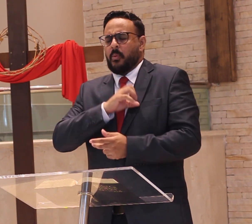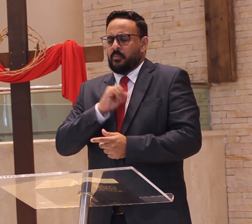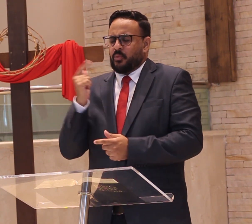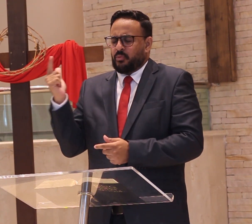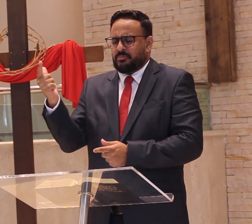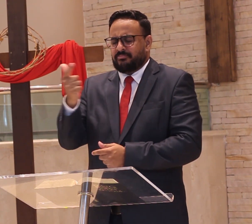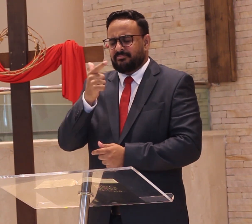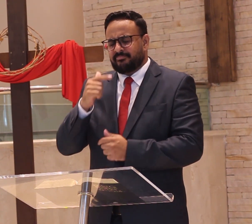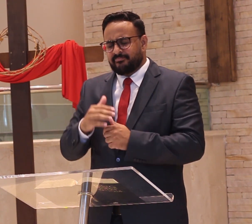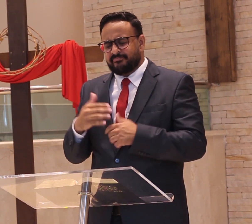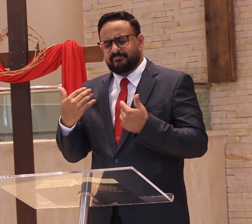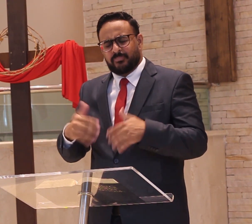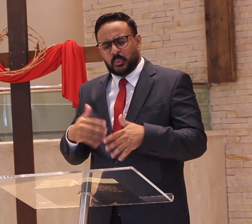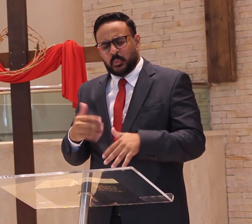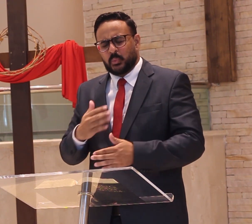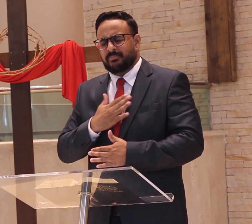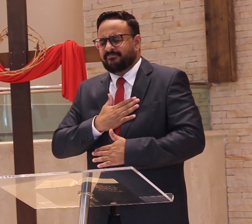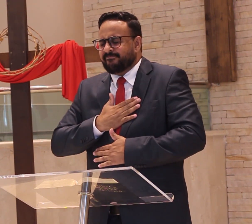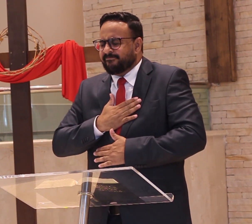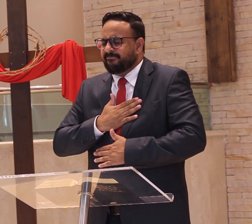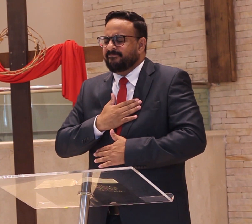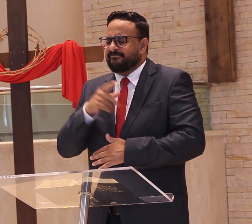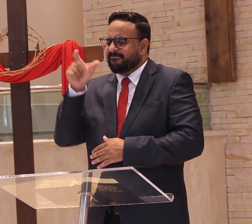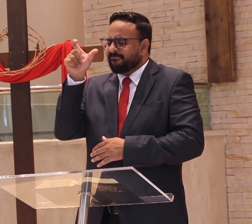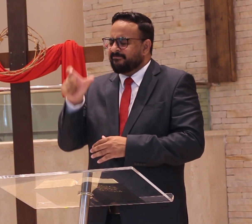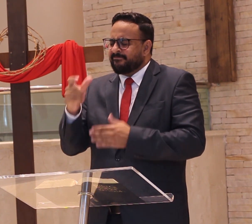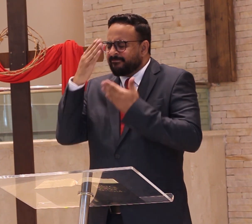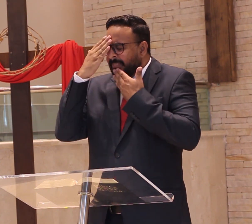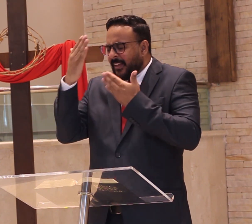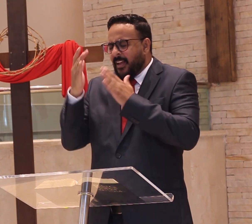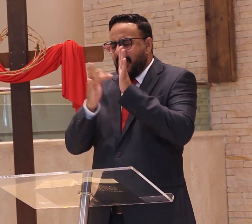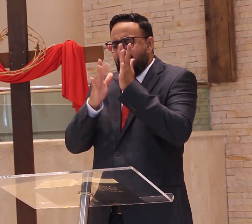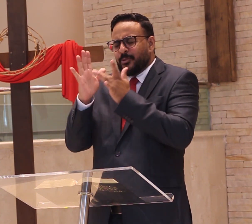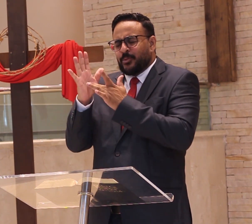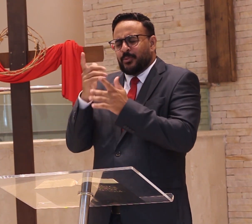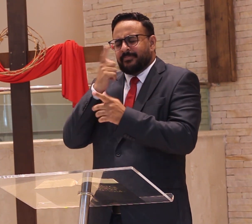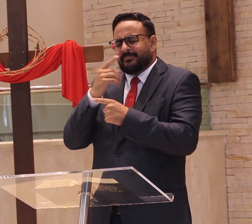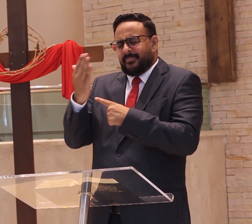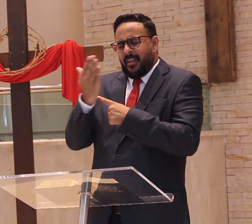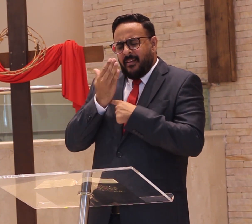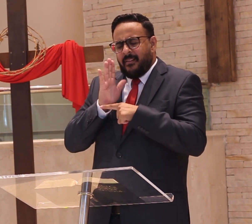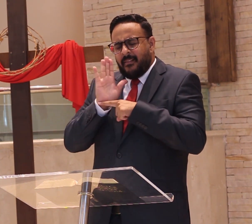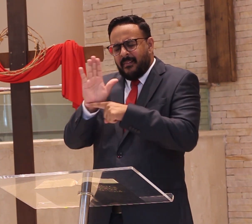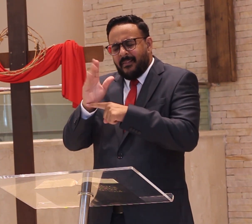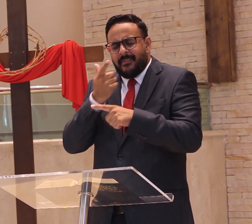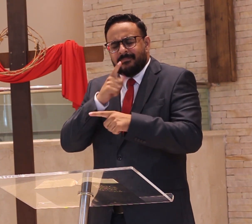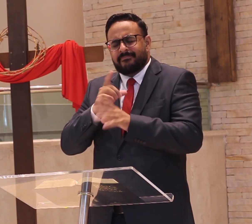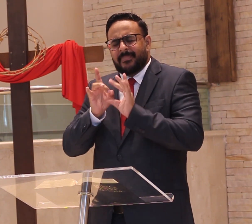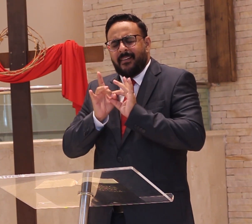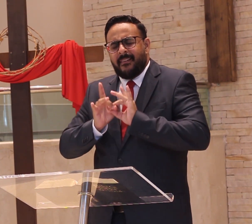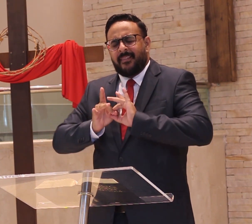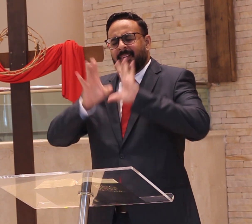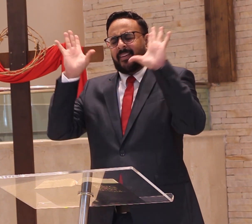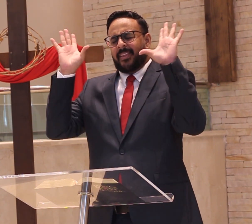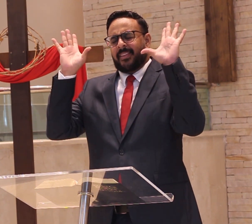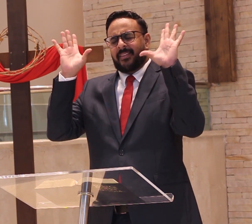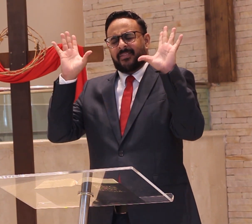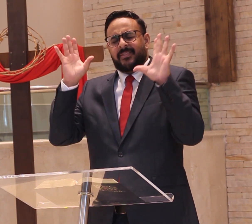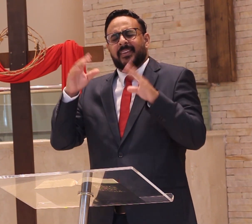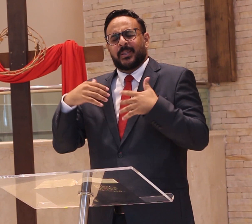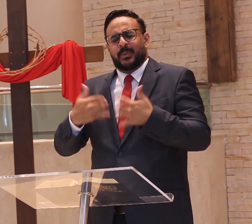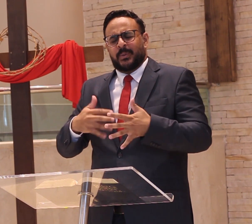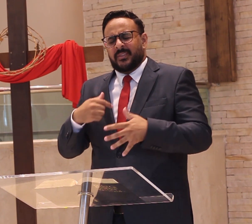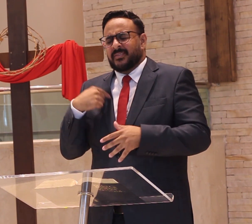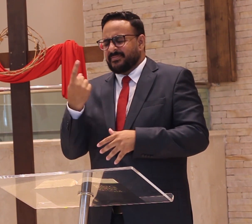isso é uma prova imensa de amor que a gente não encontra em lugar algum. Obrigado, Senhor, por nos ajudar a